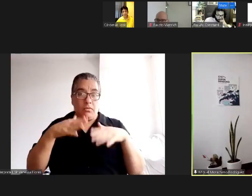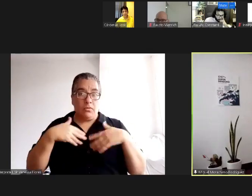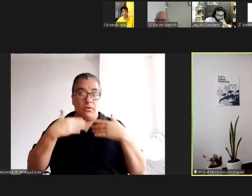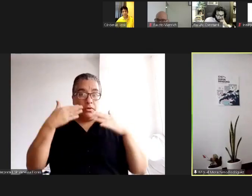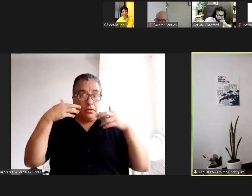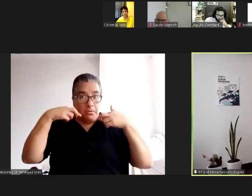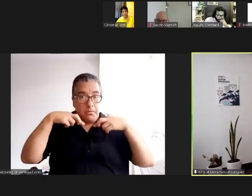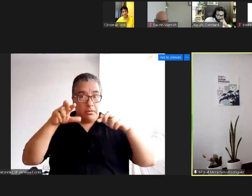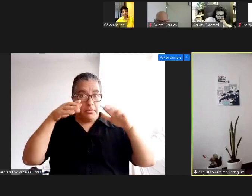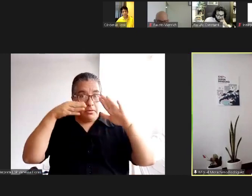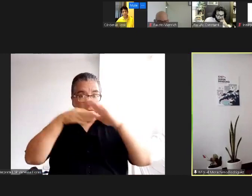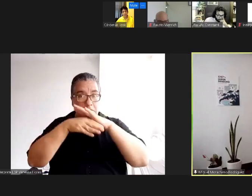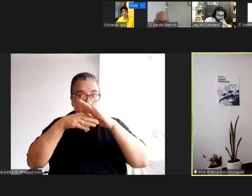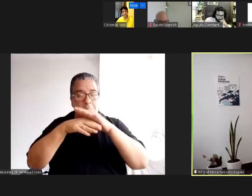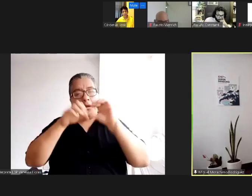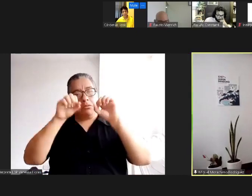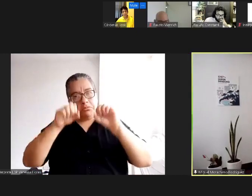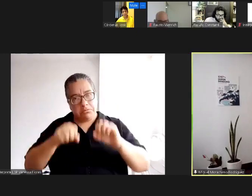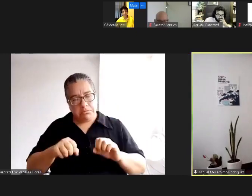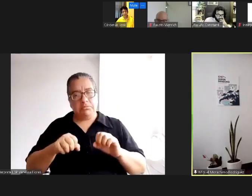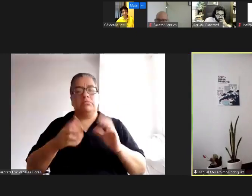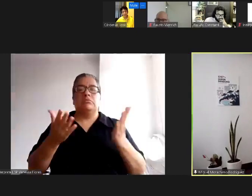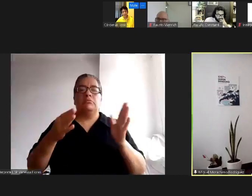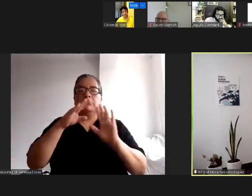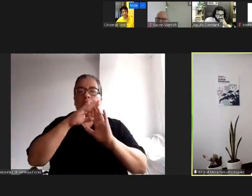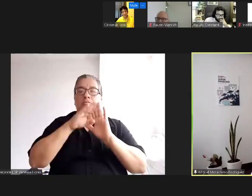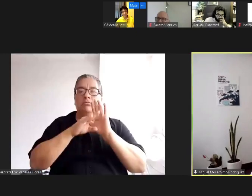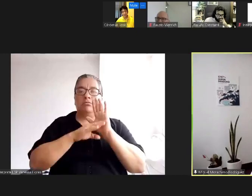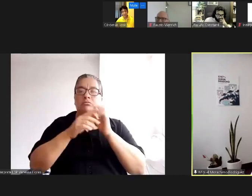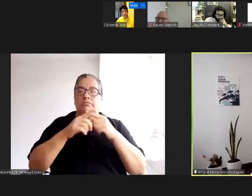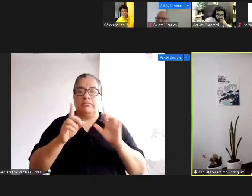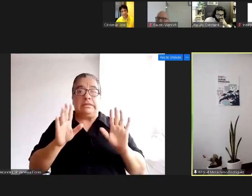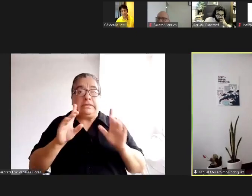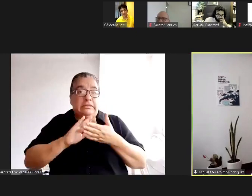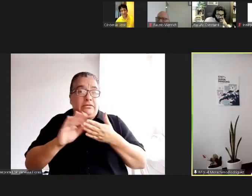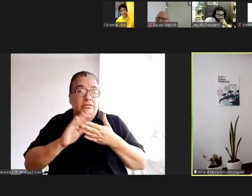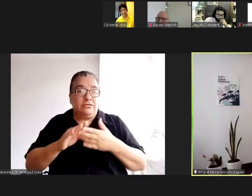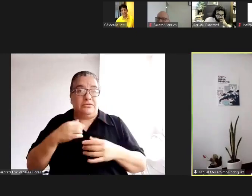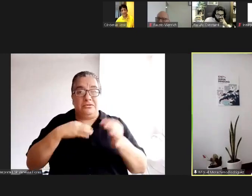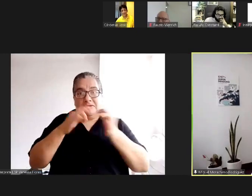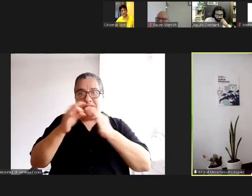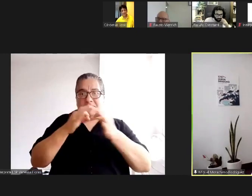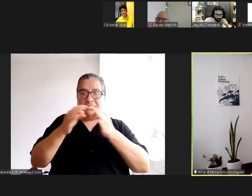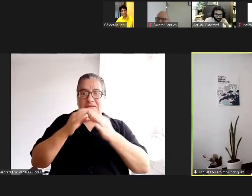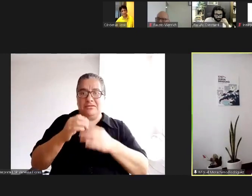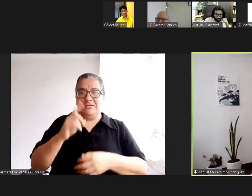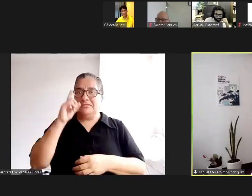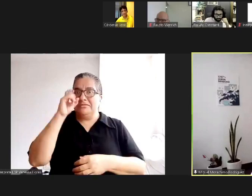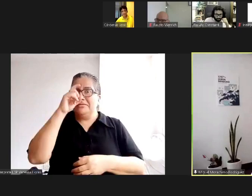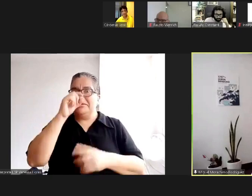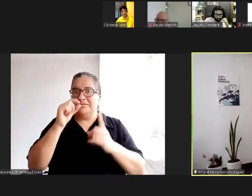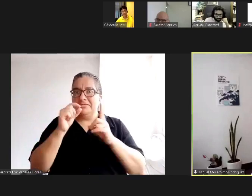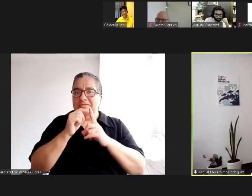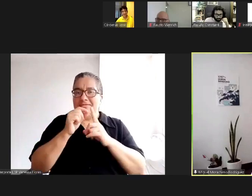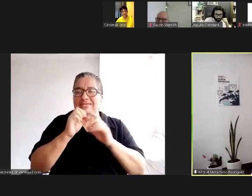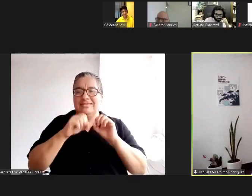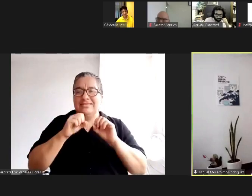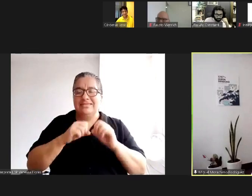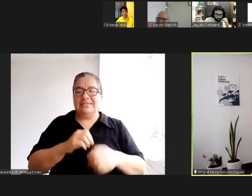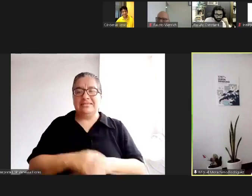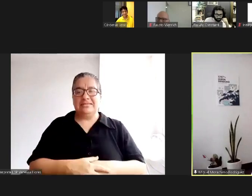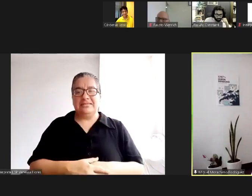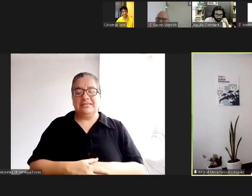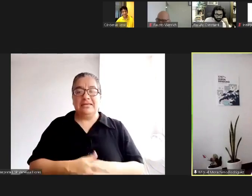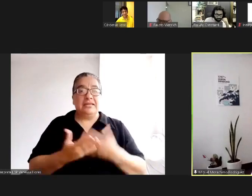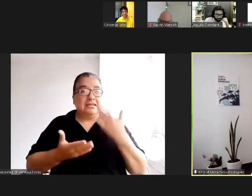permitida la elusión de estas medidas. Perdonen si es demasiado técnica el ejemplo. Ahora me doy cuenta, mientras lo termino de escribir, que quizás no se